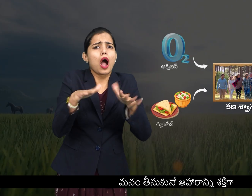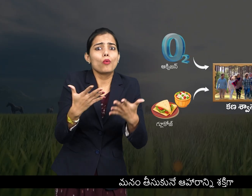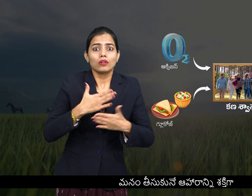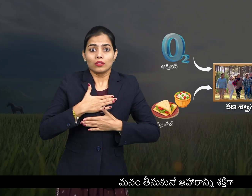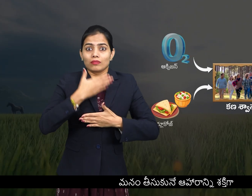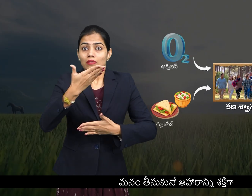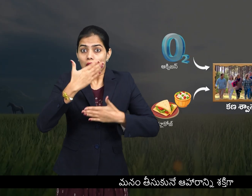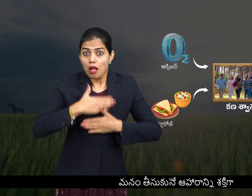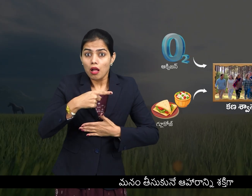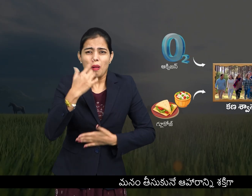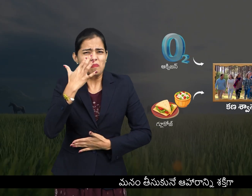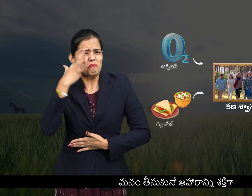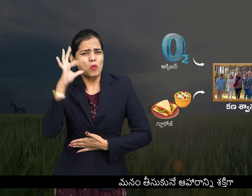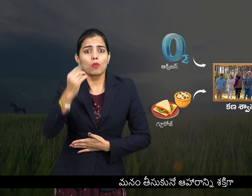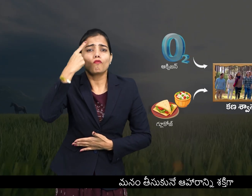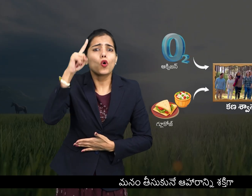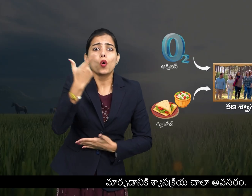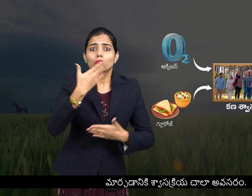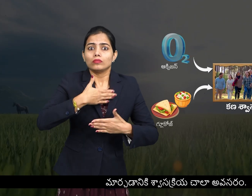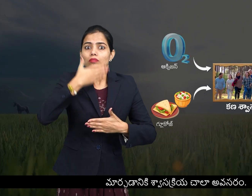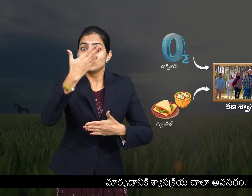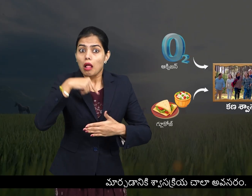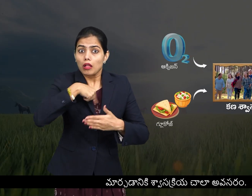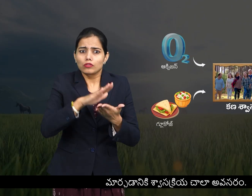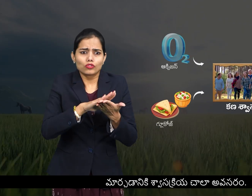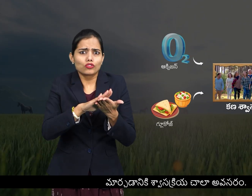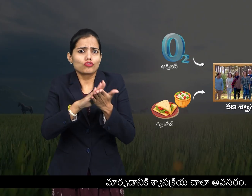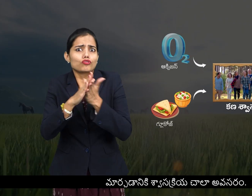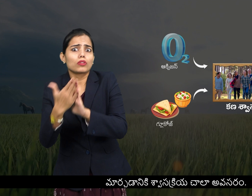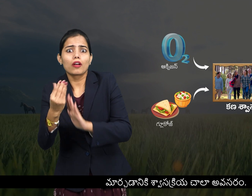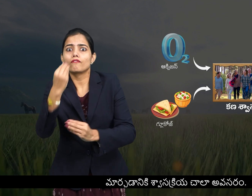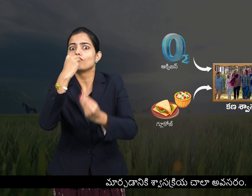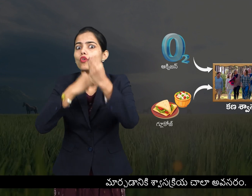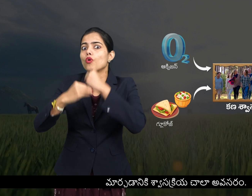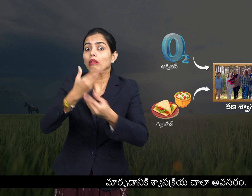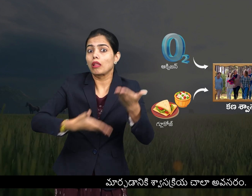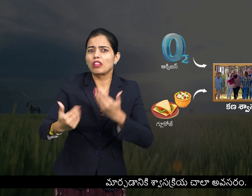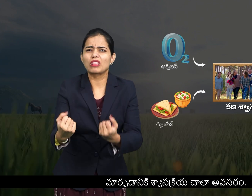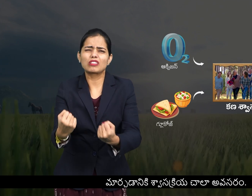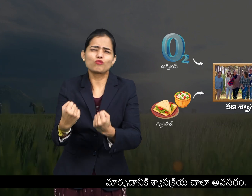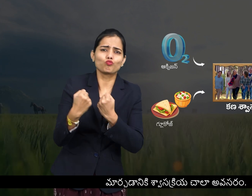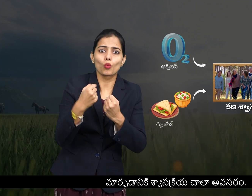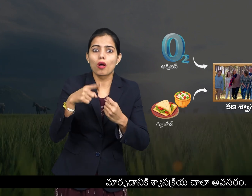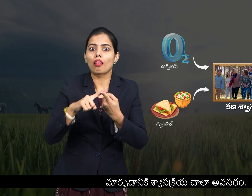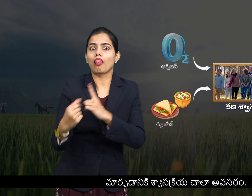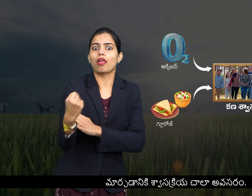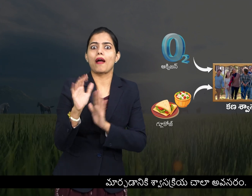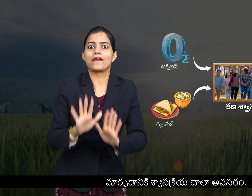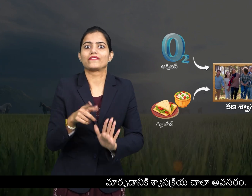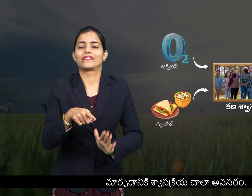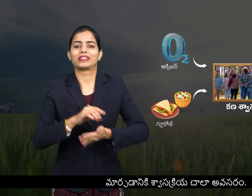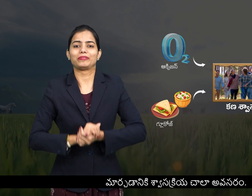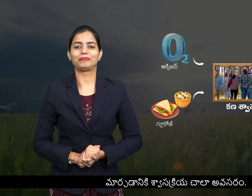మనం తీసుకునే ఆహారాన్ని శక్తిగా మార్చడానికి శ్వాసక్రియ చాలా అవసరం.